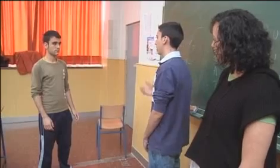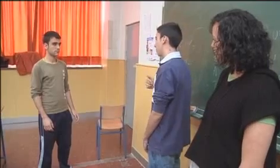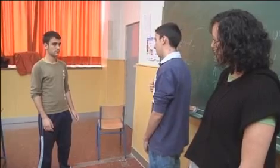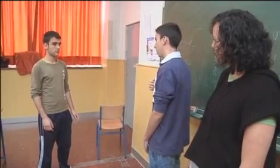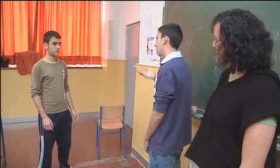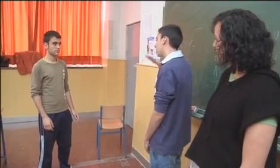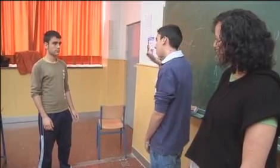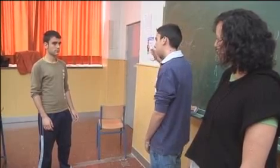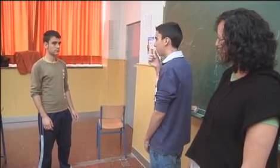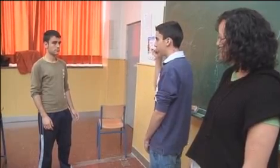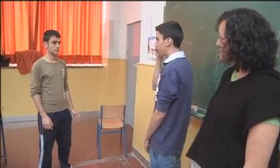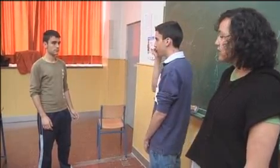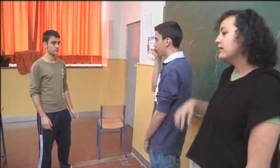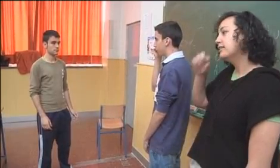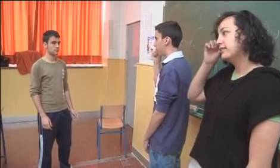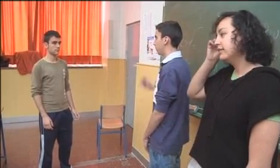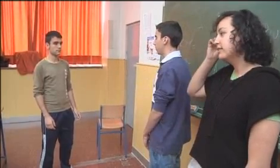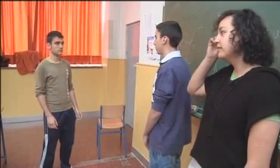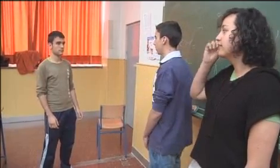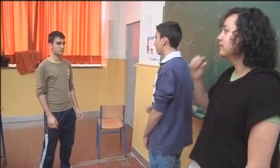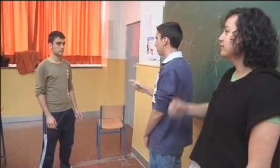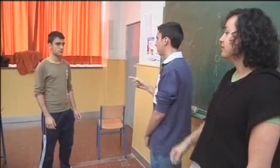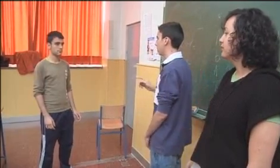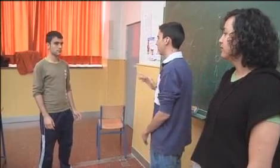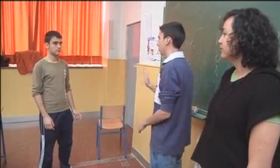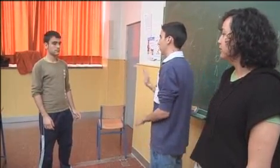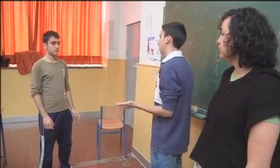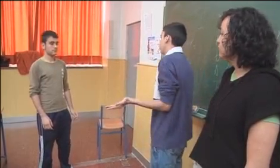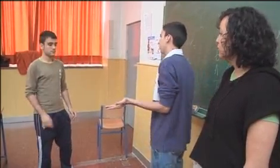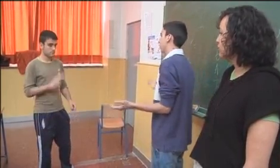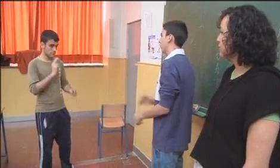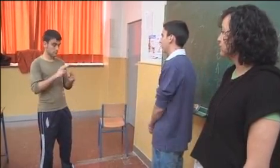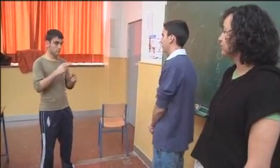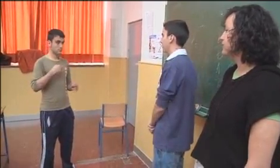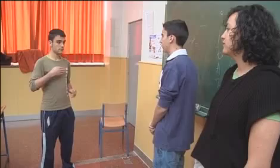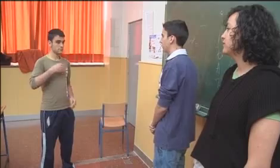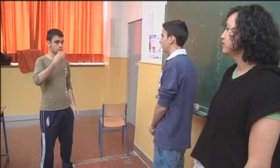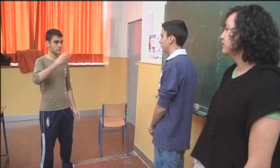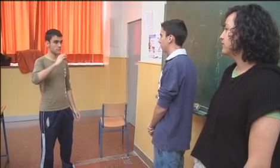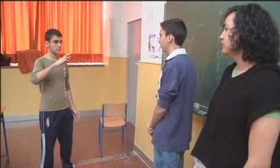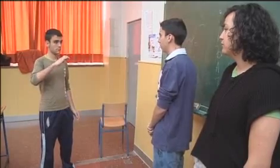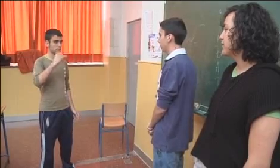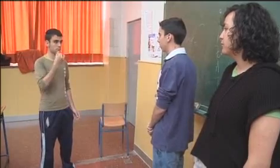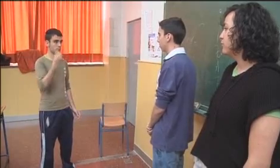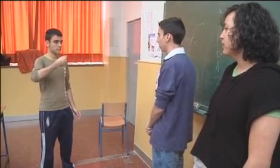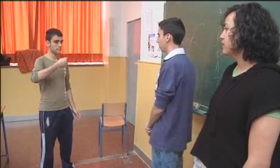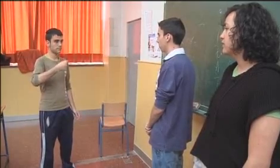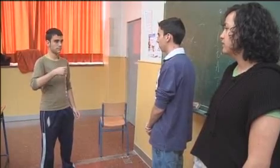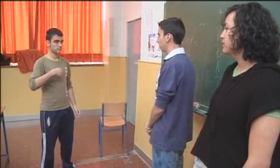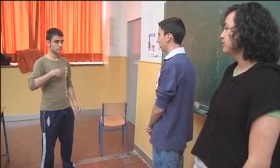Alberto y mi seña es así y tú cómo te llamas yo me llamo Borja